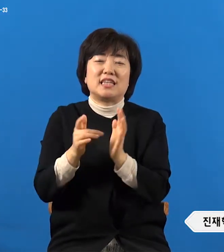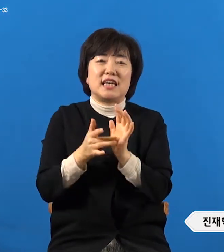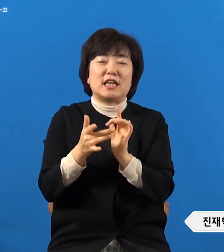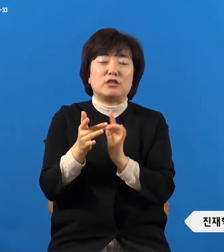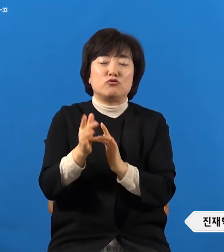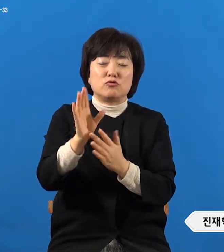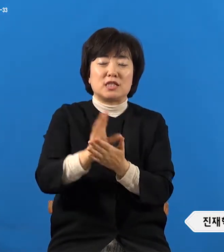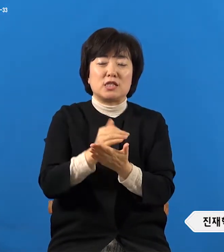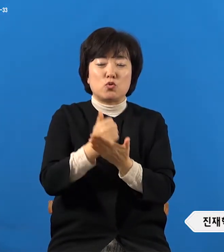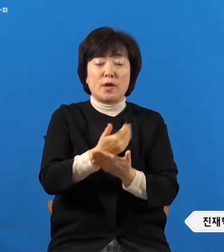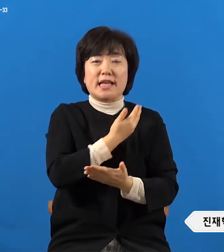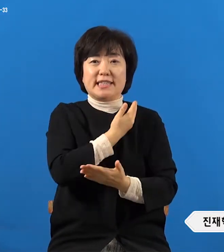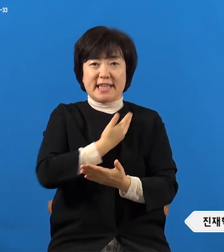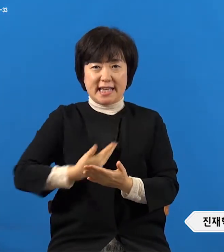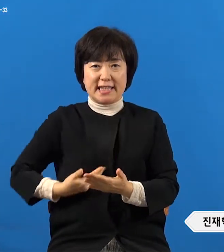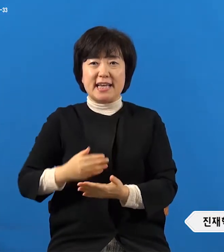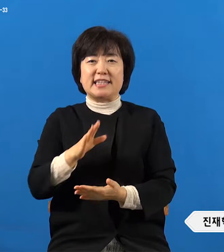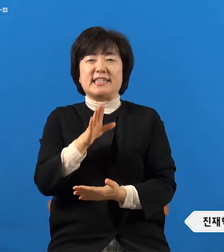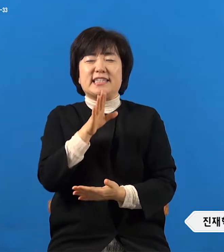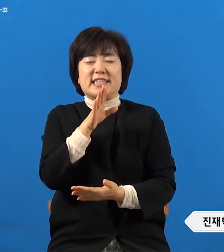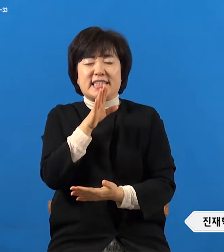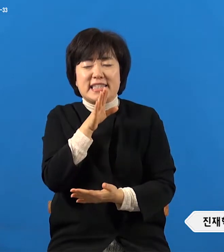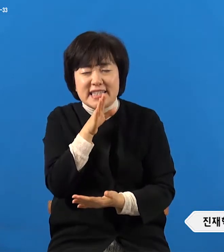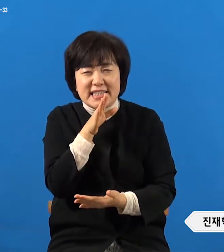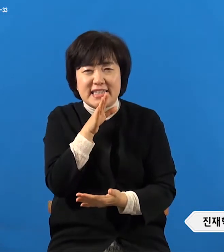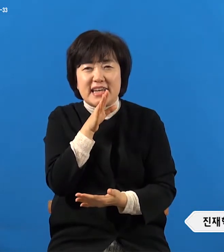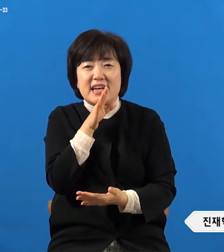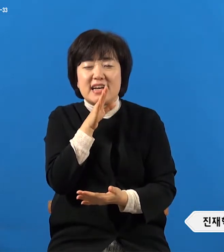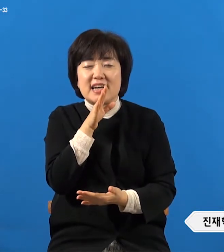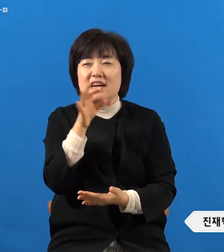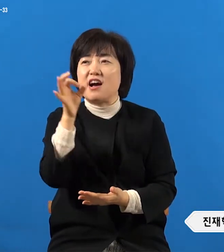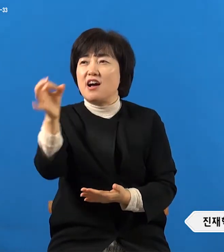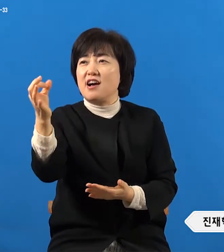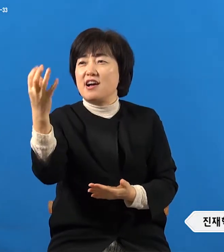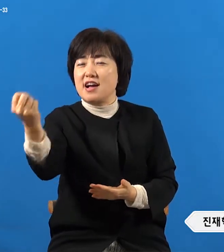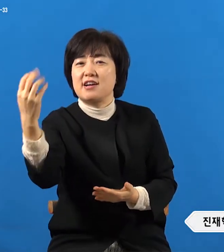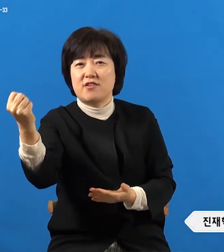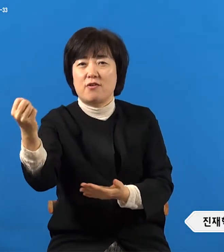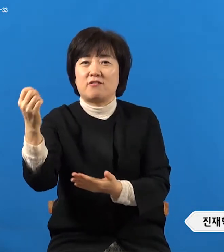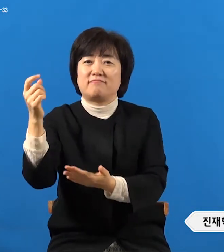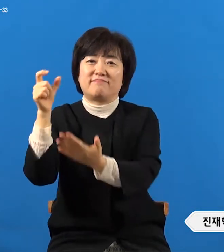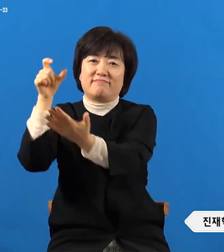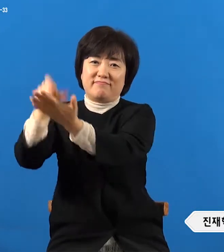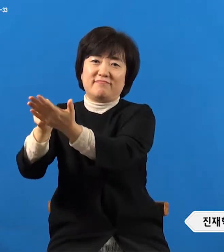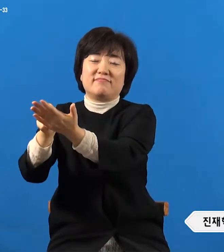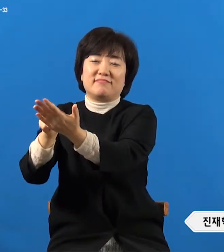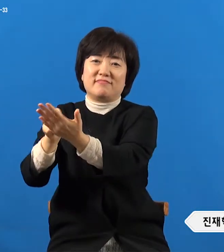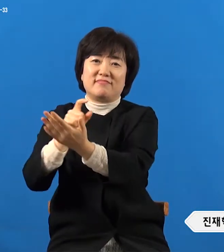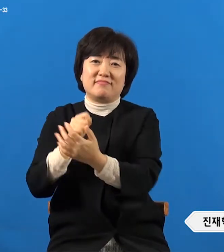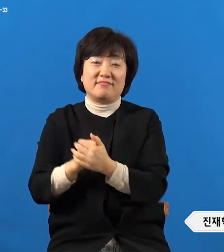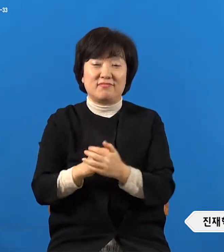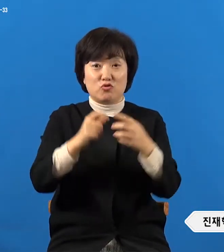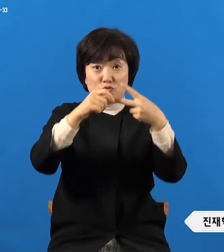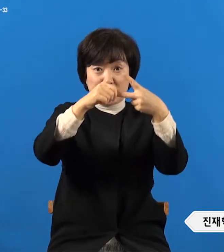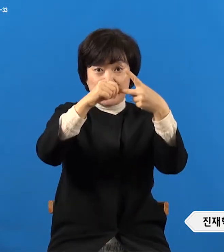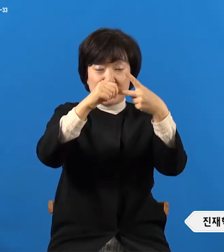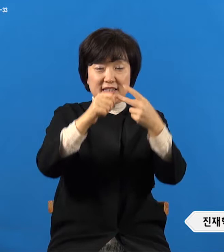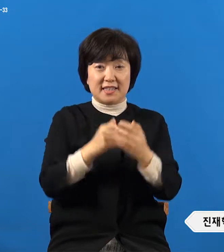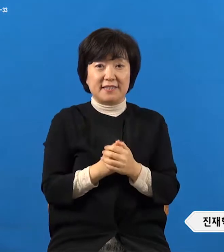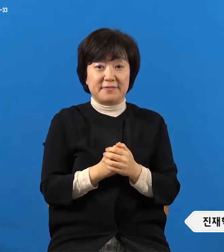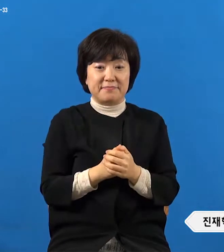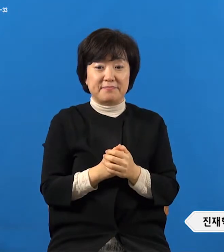그리스도 제자의 진짜 가격표라고 말씀하고 계십니다. 가격표 두